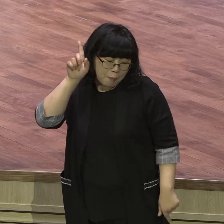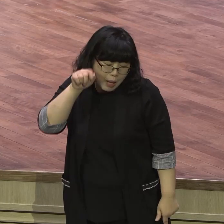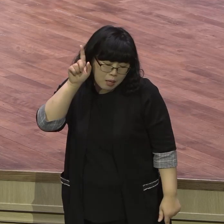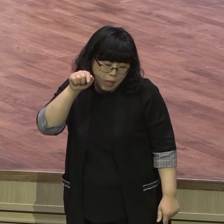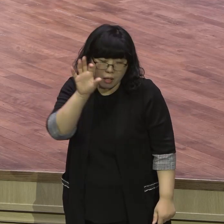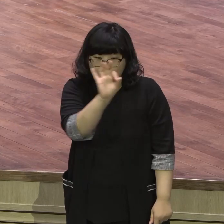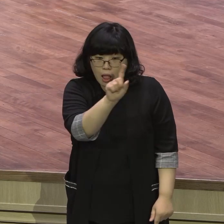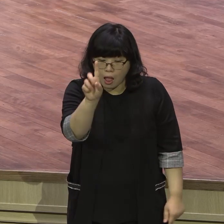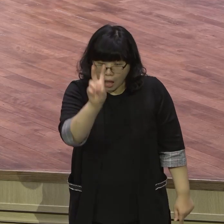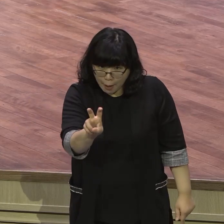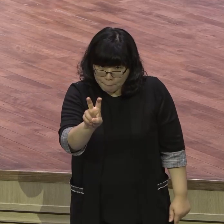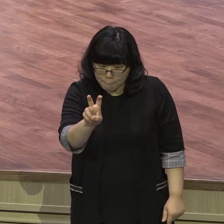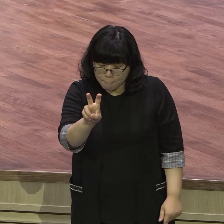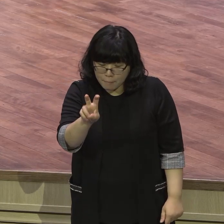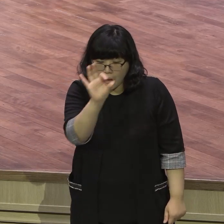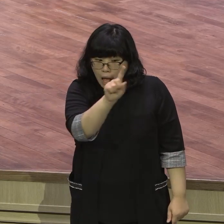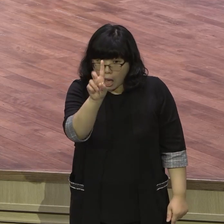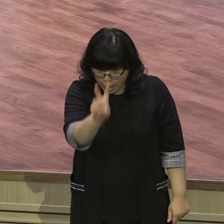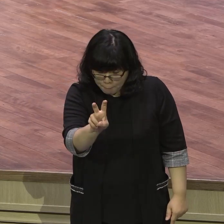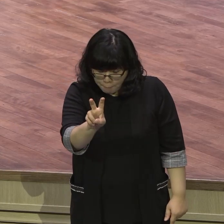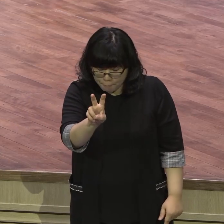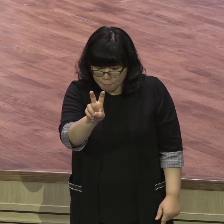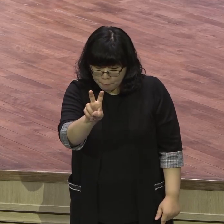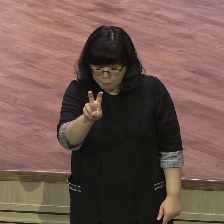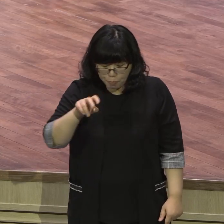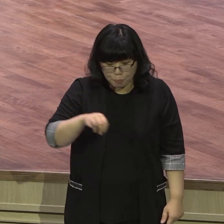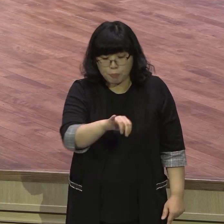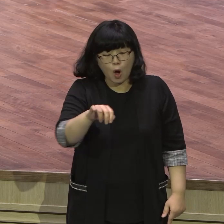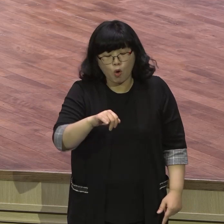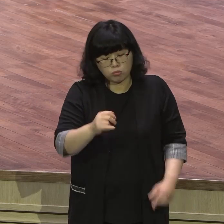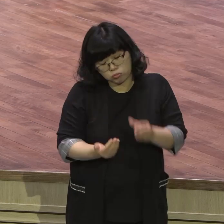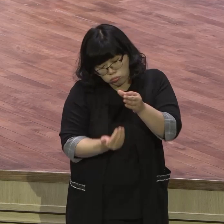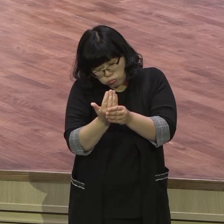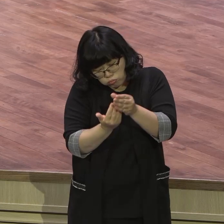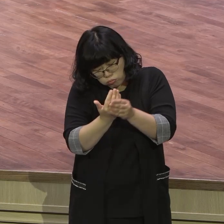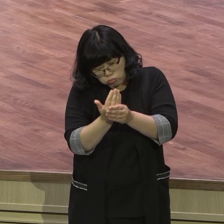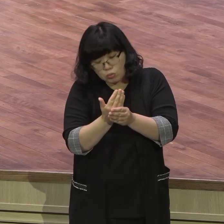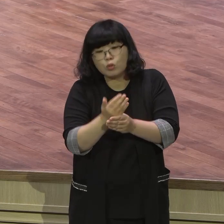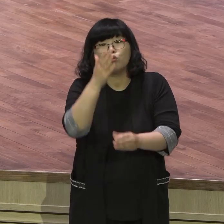걸립니다 그걸 다 죽여버려요 그걸 다 죽여버려요